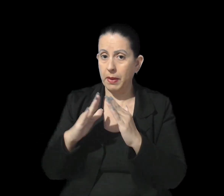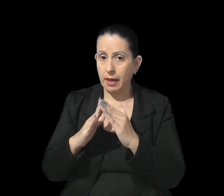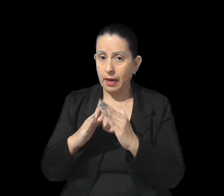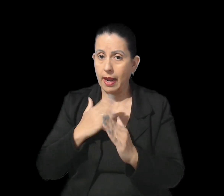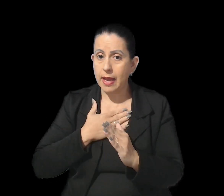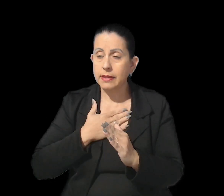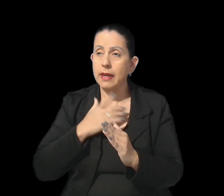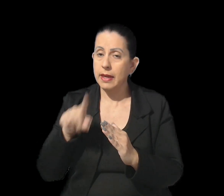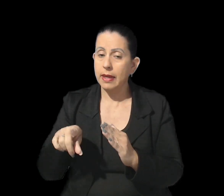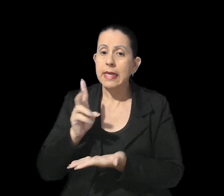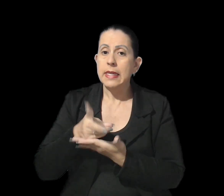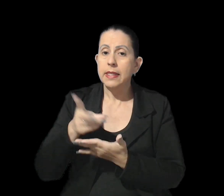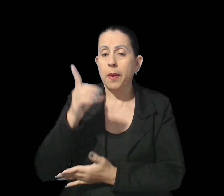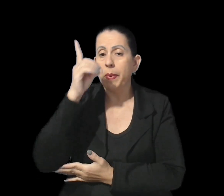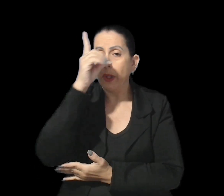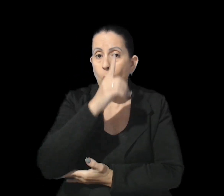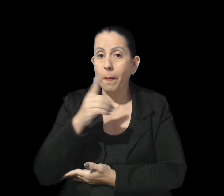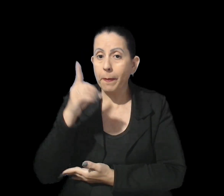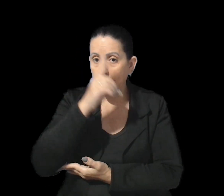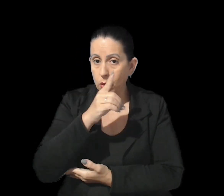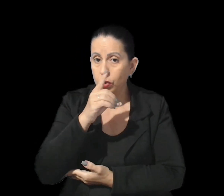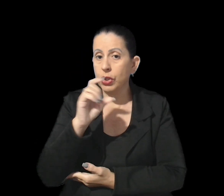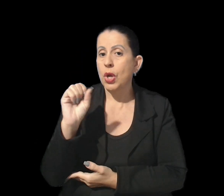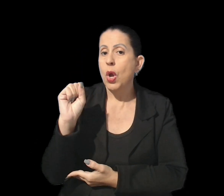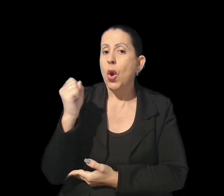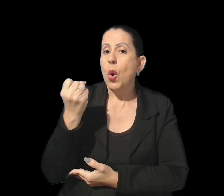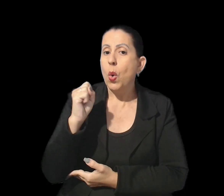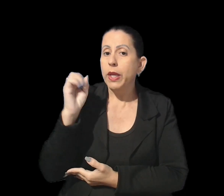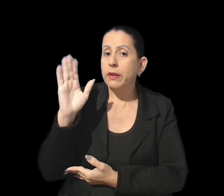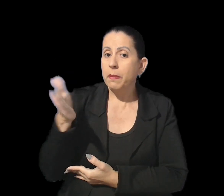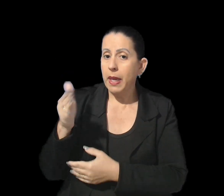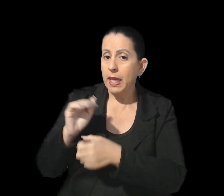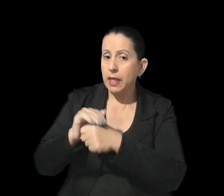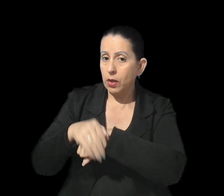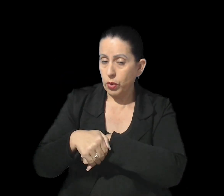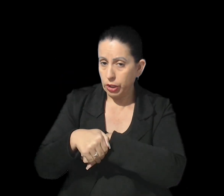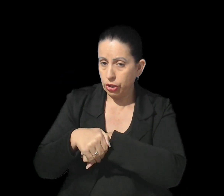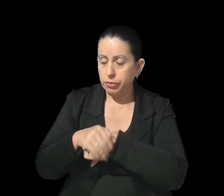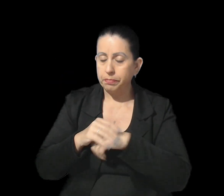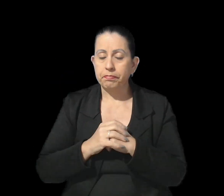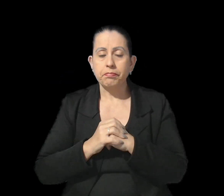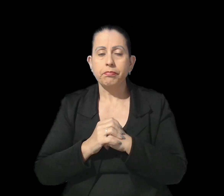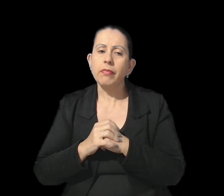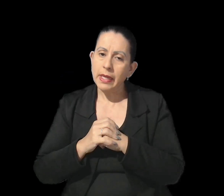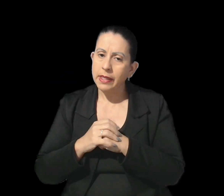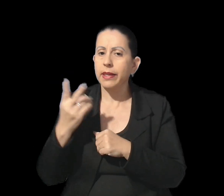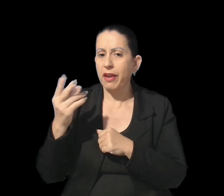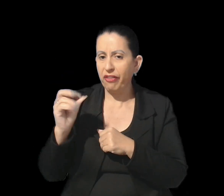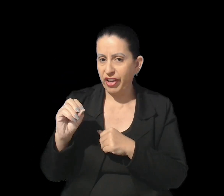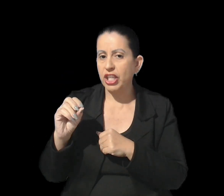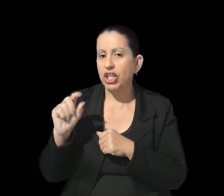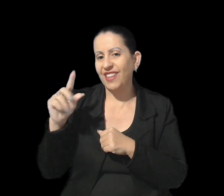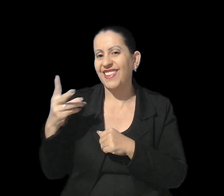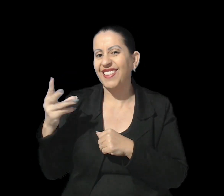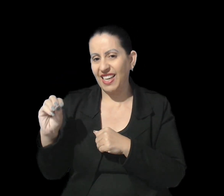minha casa é sempre domingos, 8h30 da noite, que seria 20 e 30,